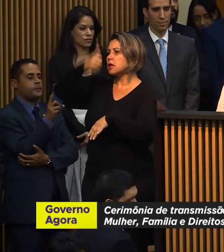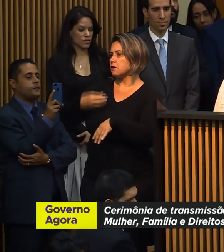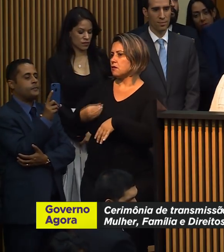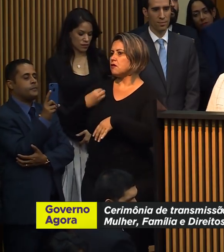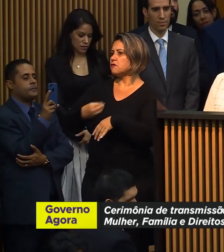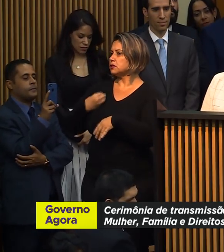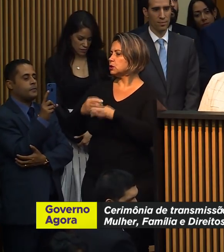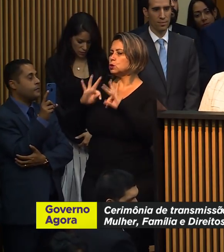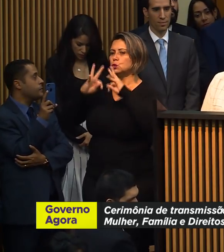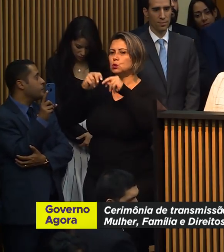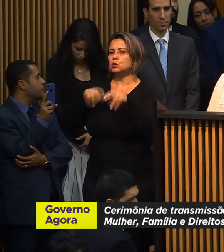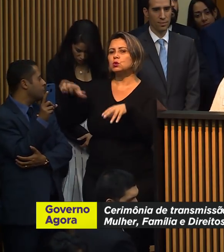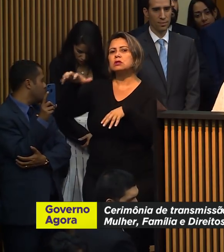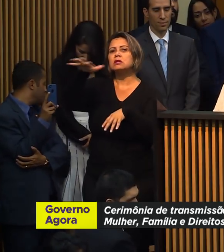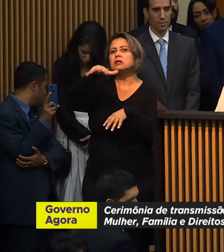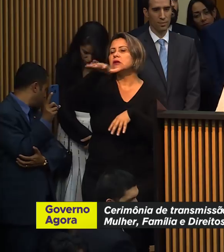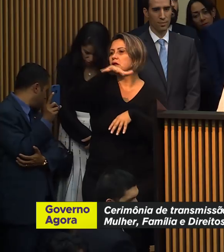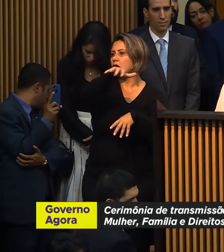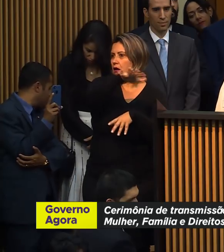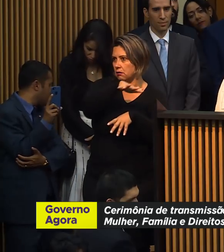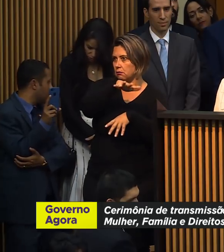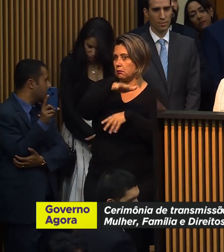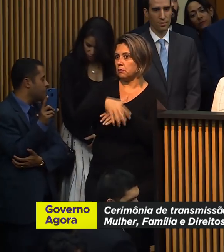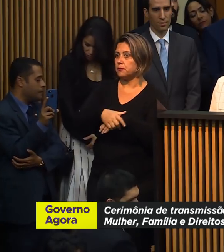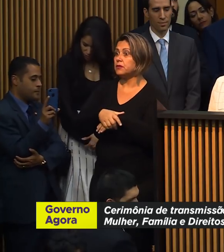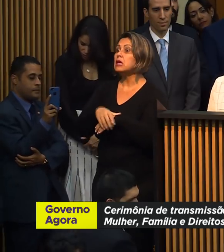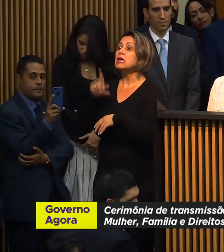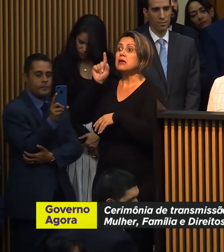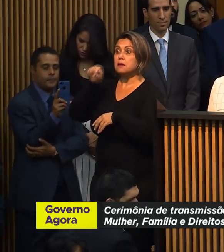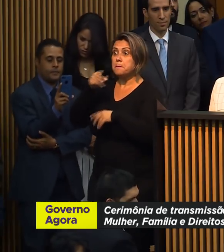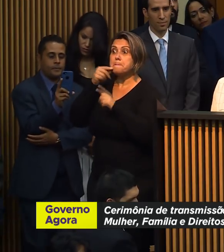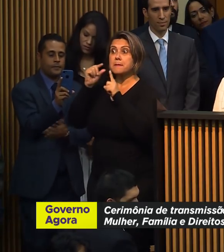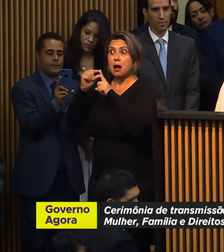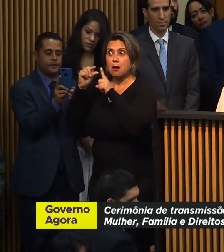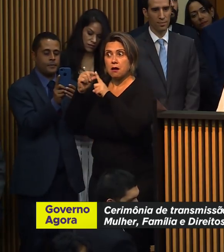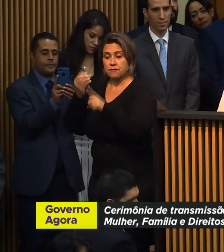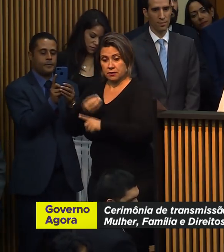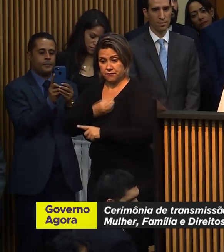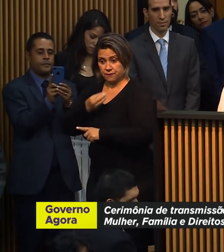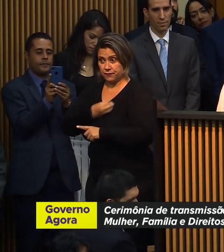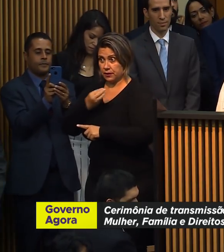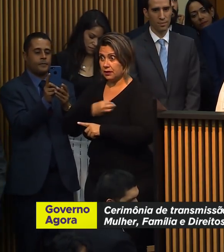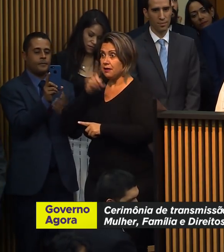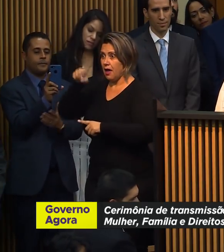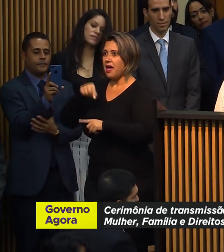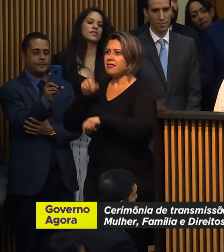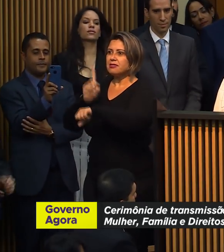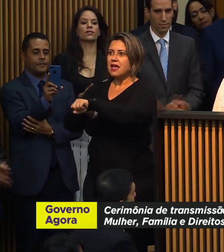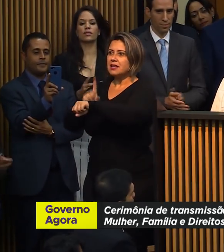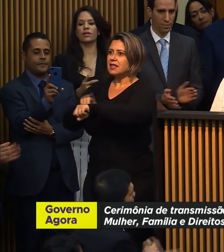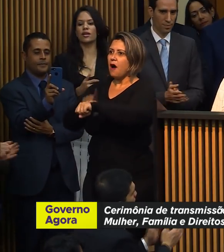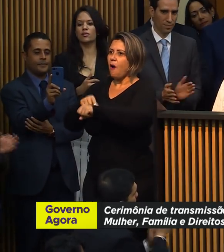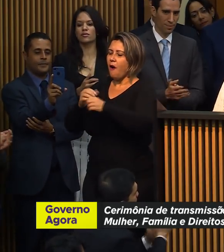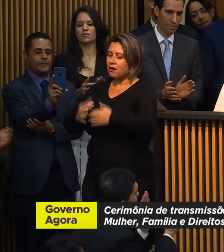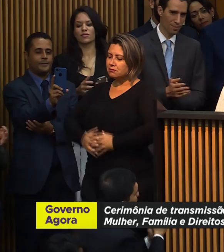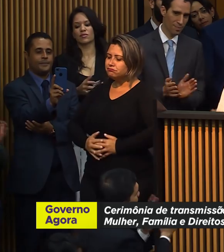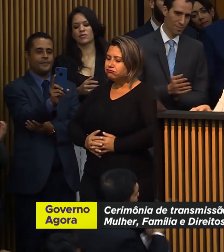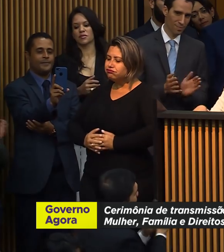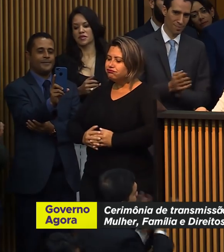plena em todas as suas vertentes. E por falar em vida, eu falo vida desde a concepção.